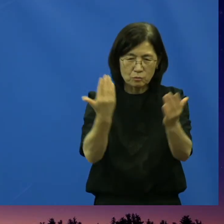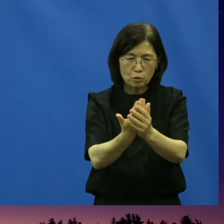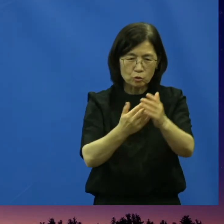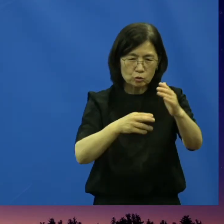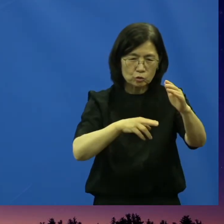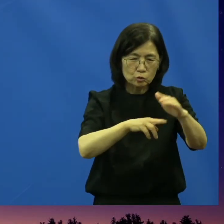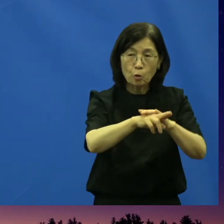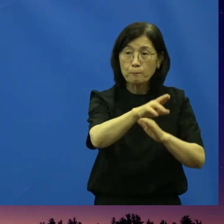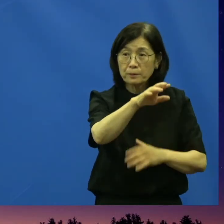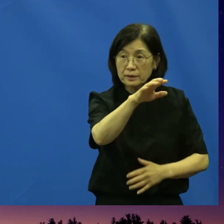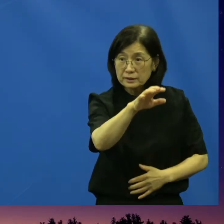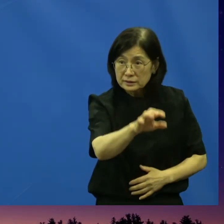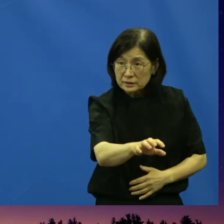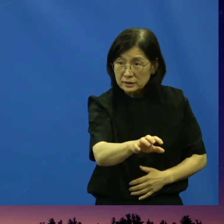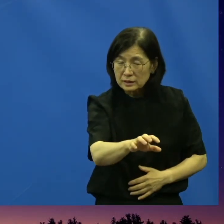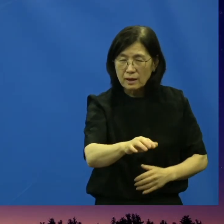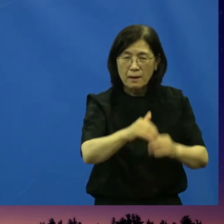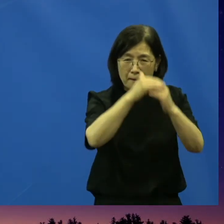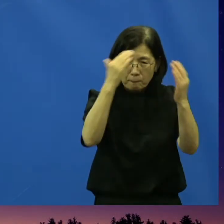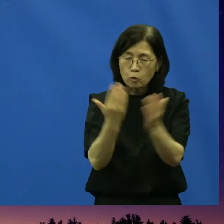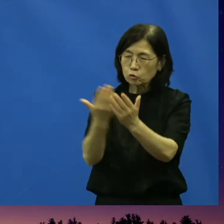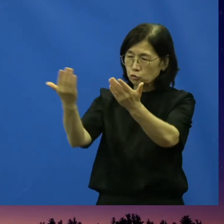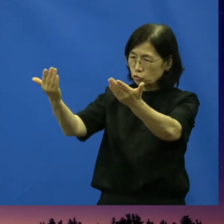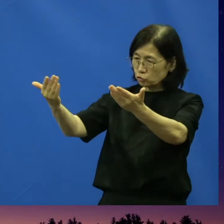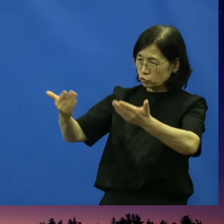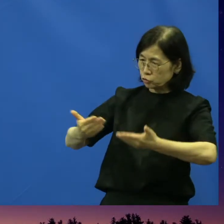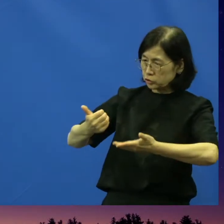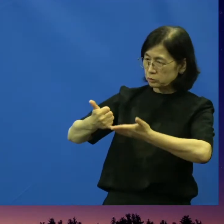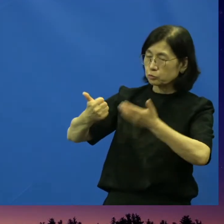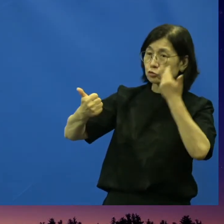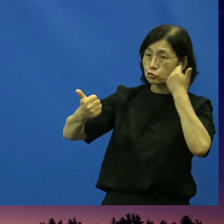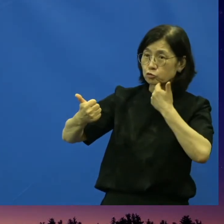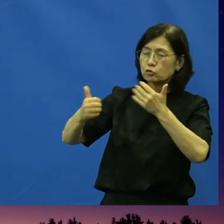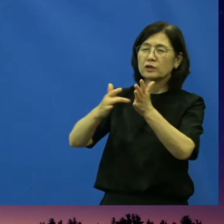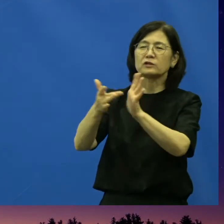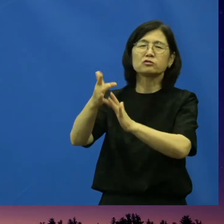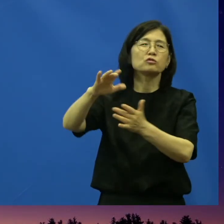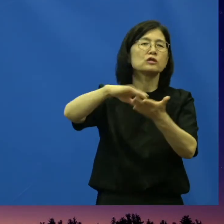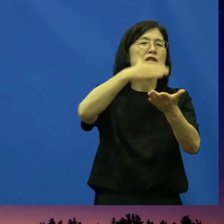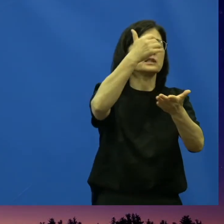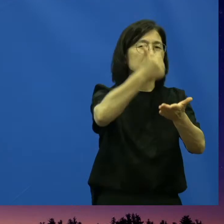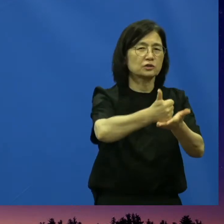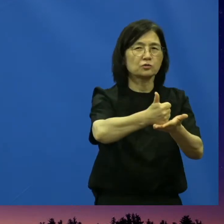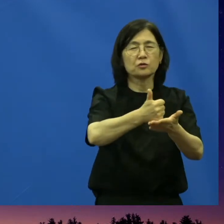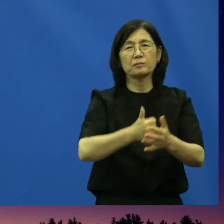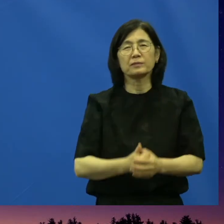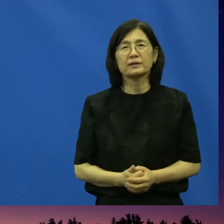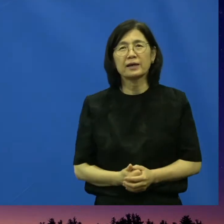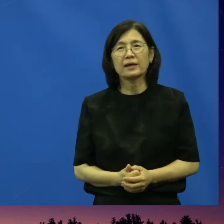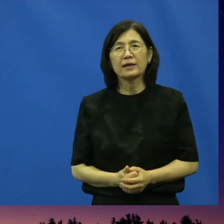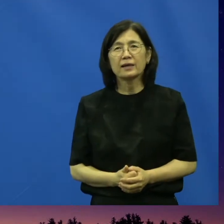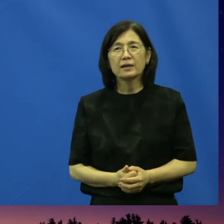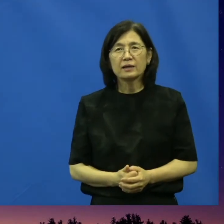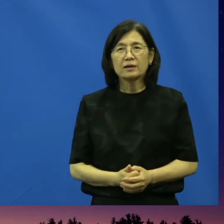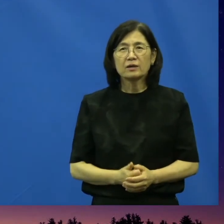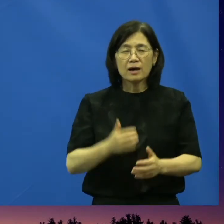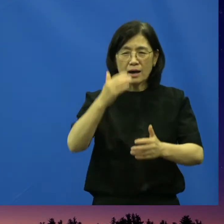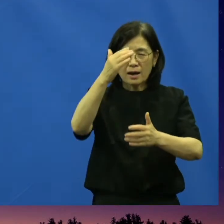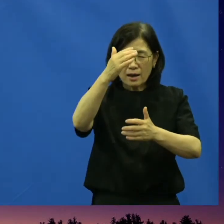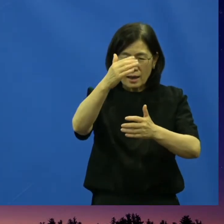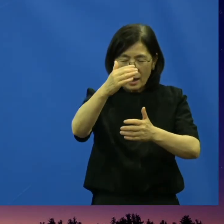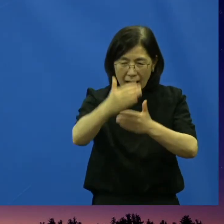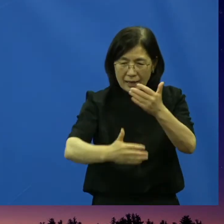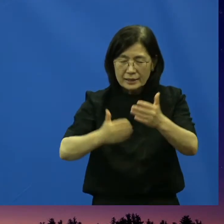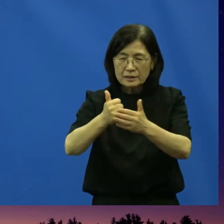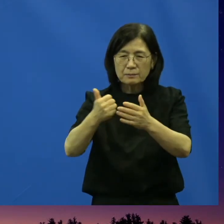우리에게 주실 수 있는 분이 바로 예수 그리스도이심을 말씀하고 있는 거예요. 그래서 전체적으로 우리에게 주시는 은혜는 뭐냐? 우리에게